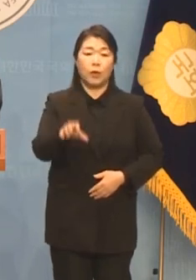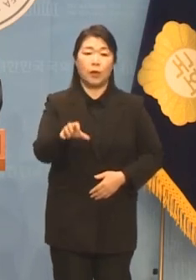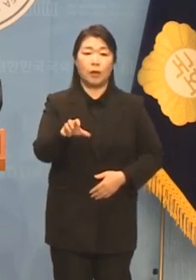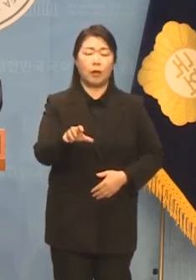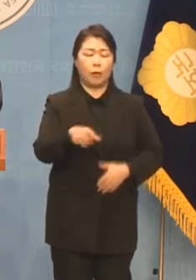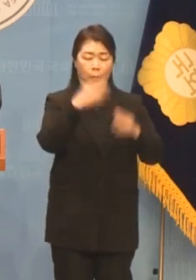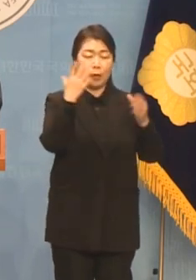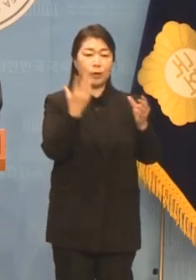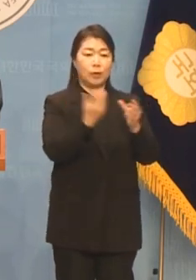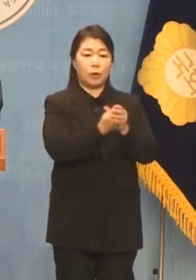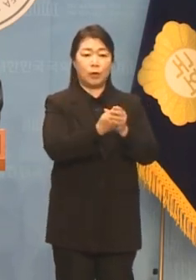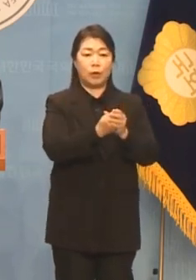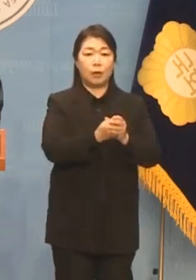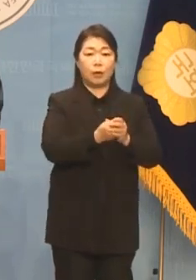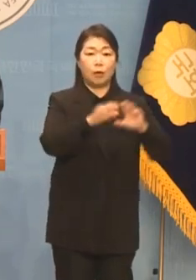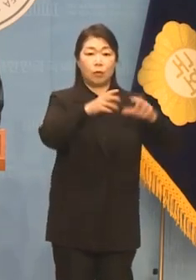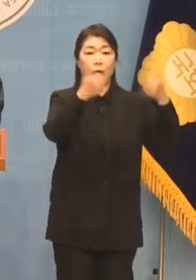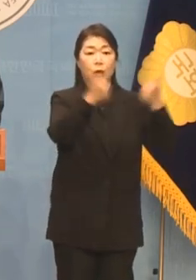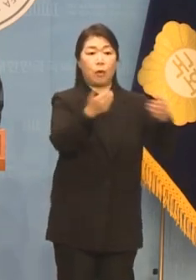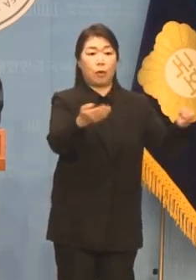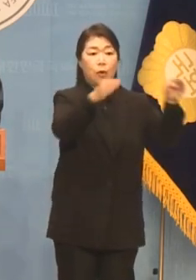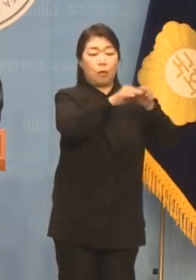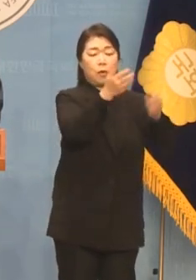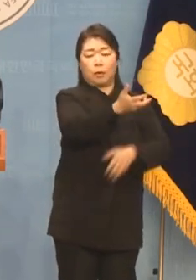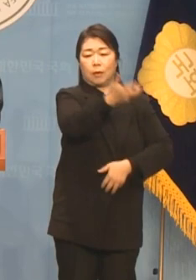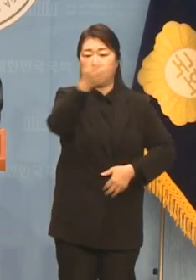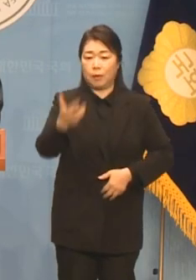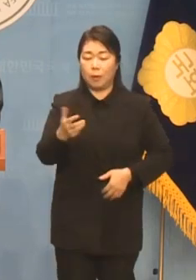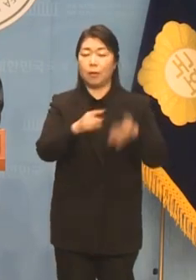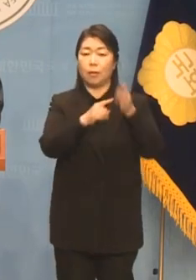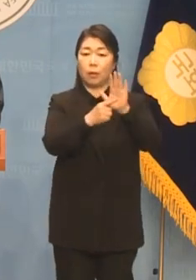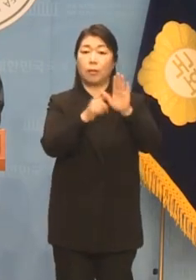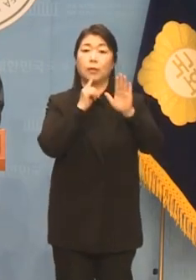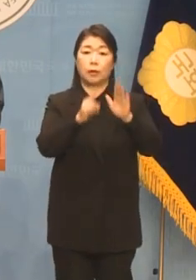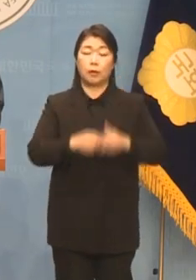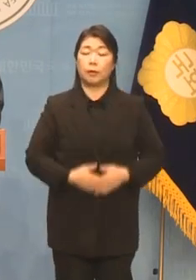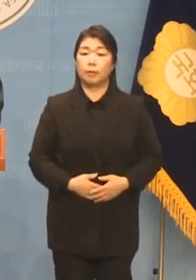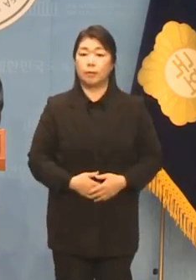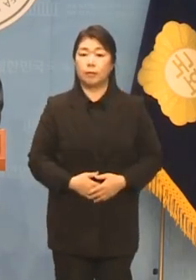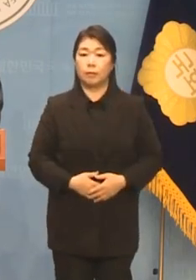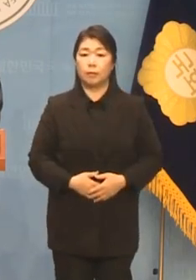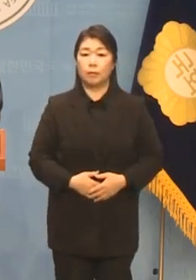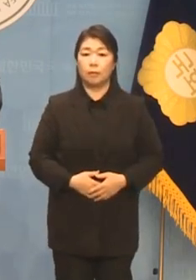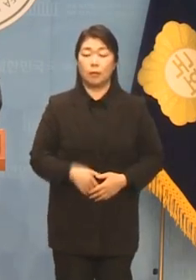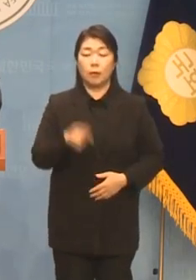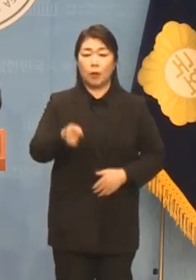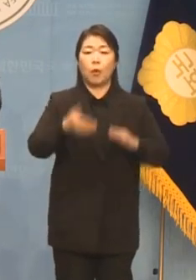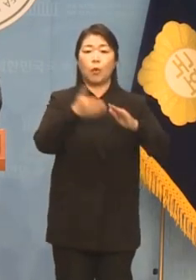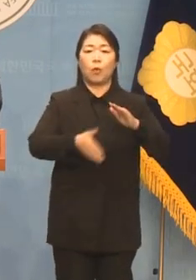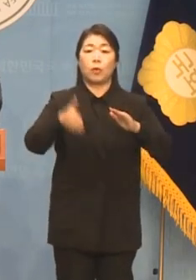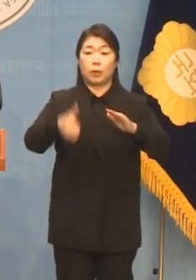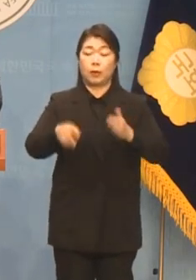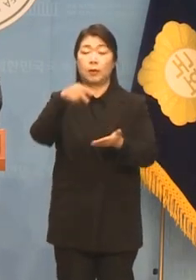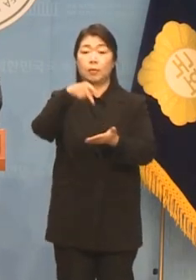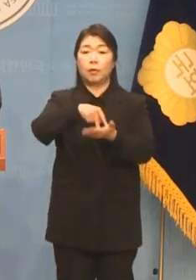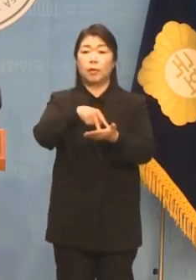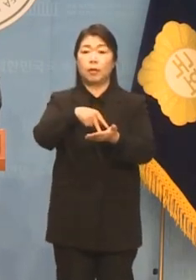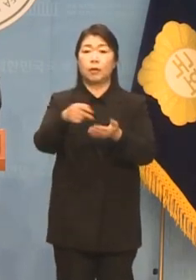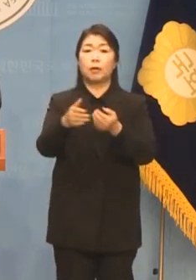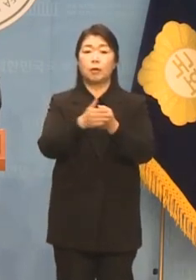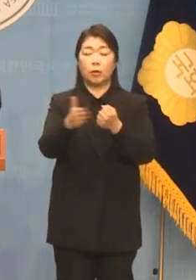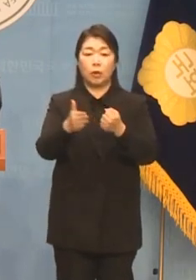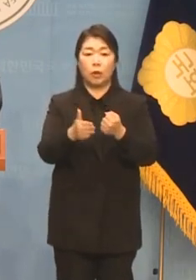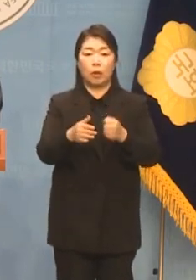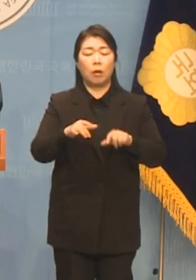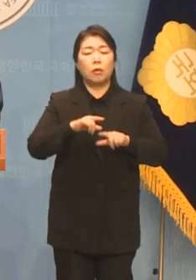표현이었습니다 위원장이 발표한 공약은 집권여당의 공식 입장이기에 단순한 약속이